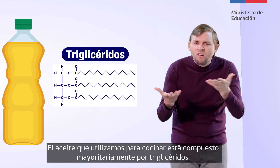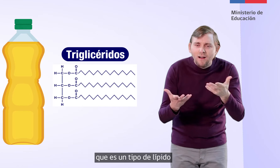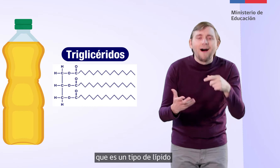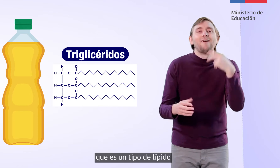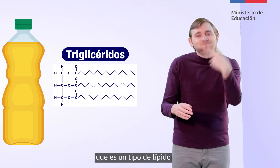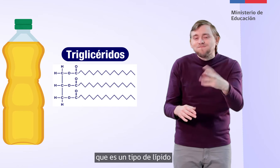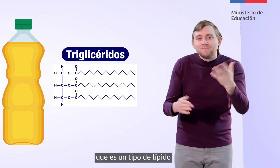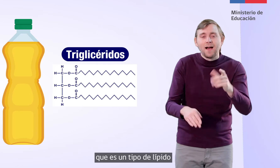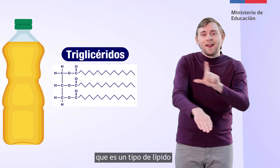que es un tipo de lípido